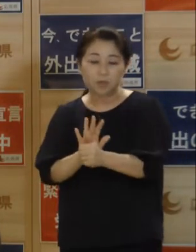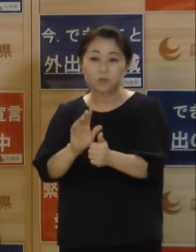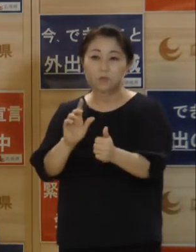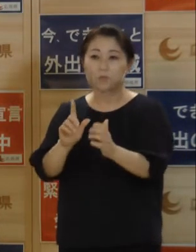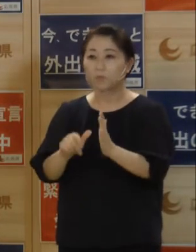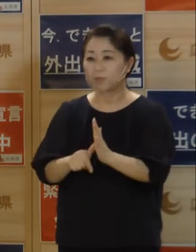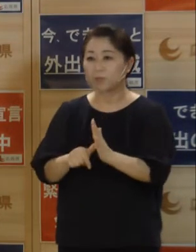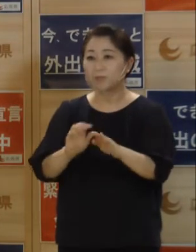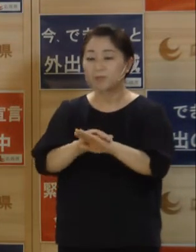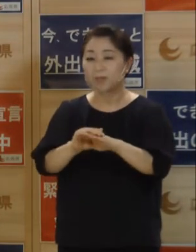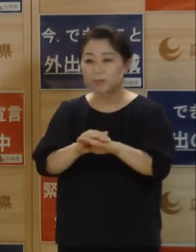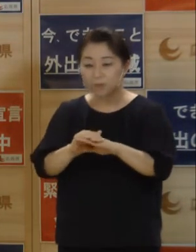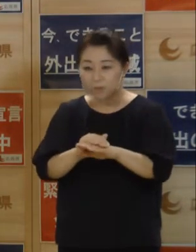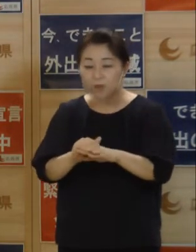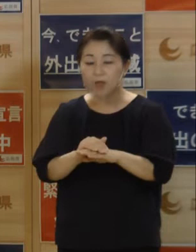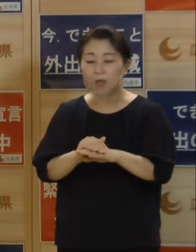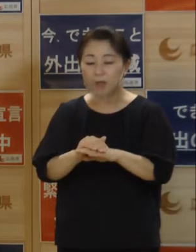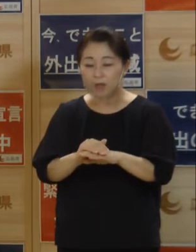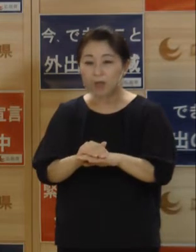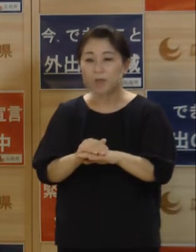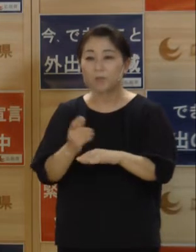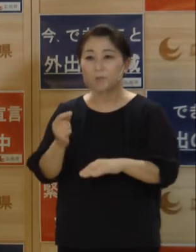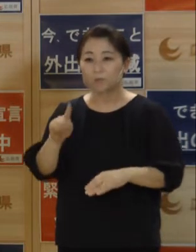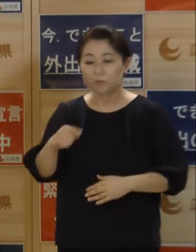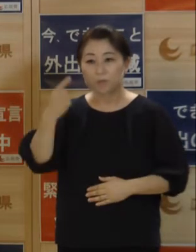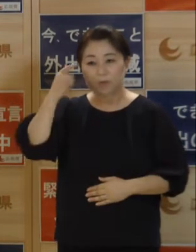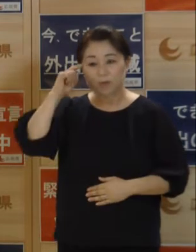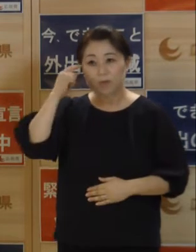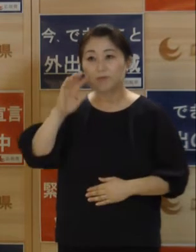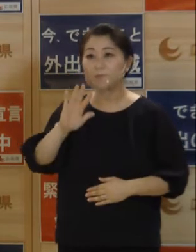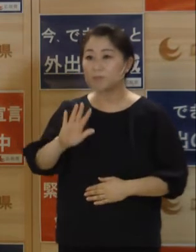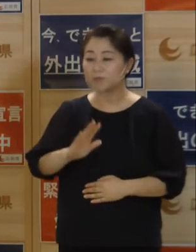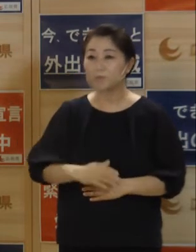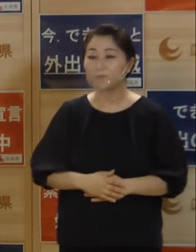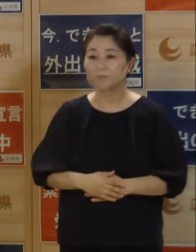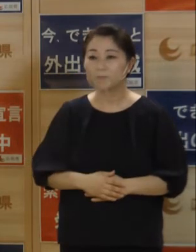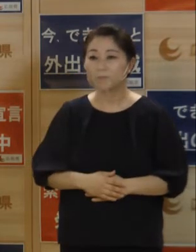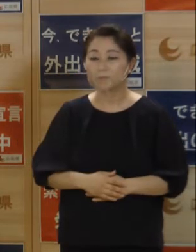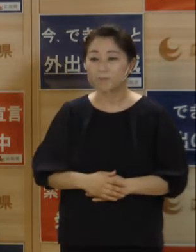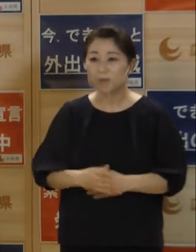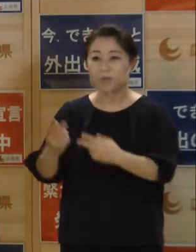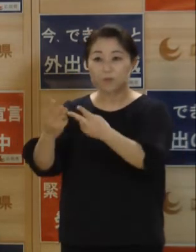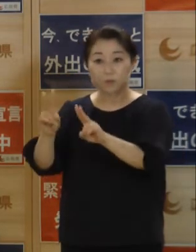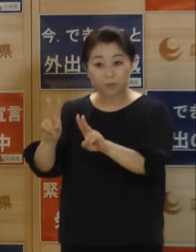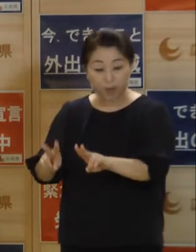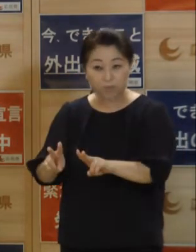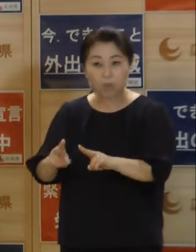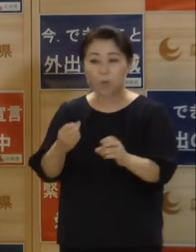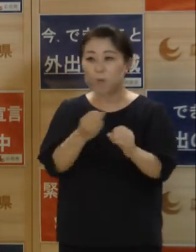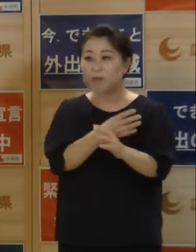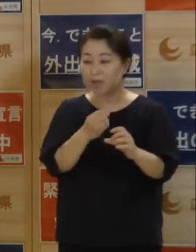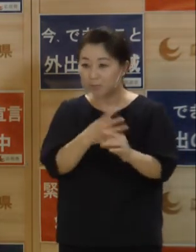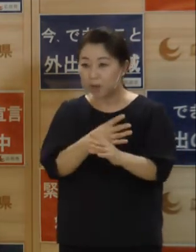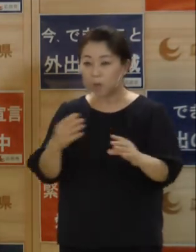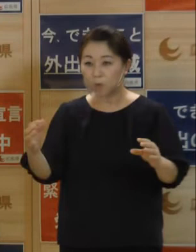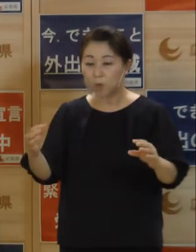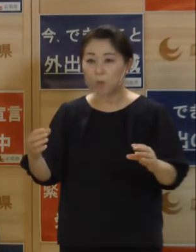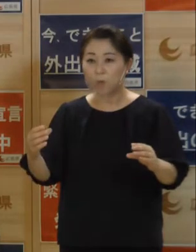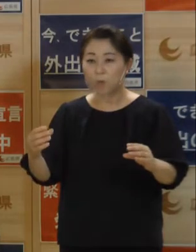動手段であるというふうに考えていますし、広島と岡山を結ぶですね、交通ネットワーク